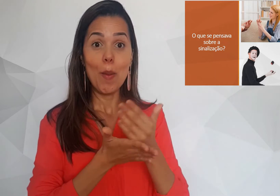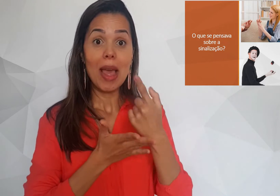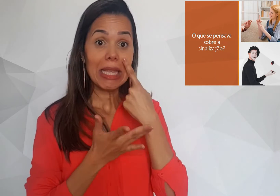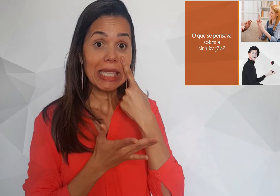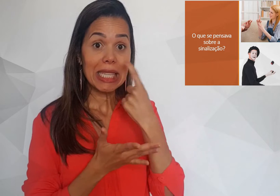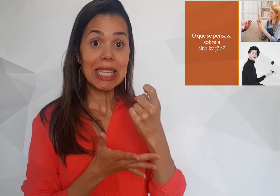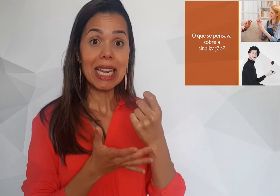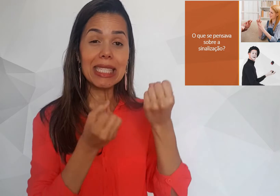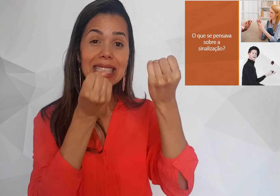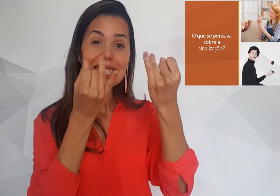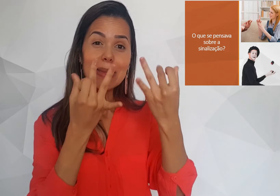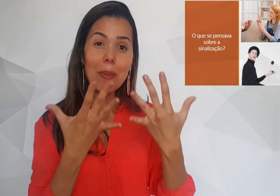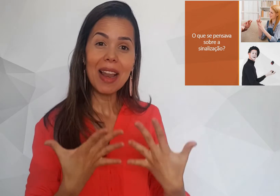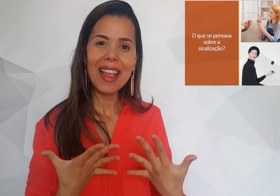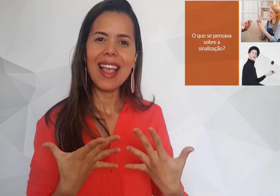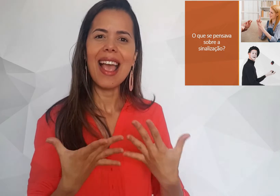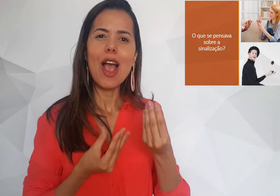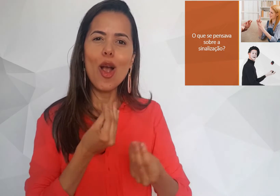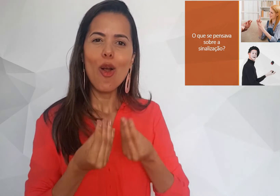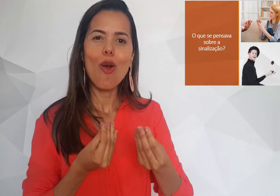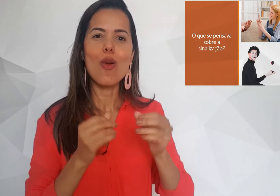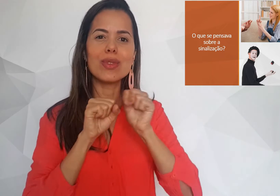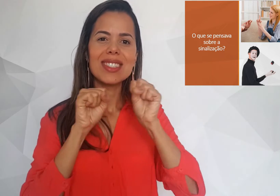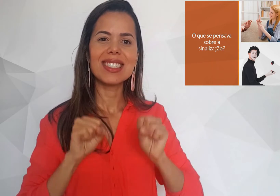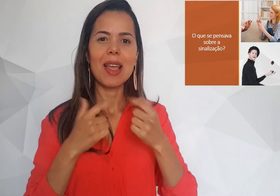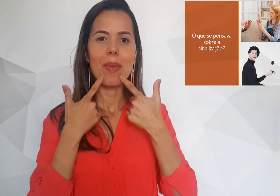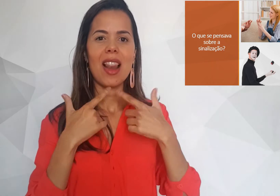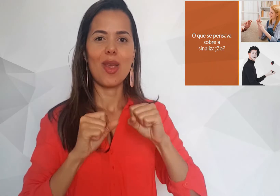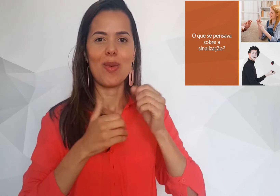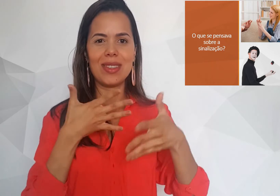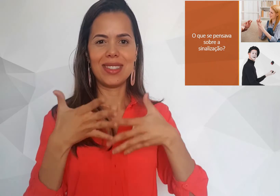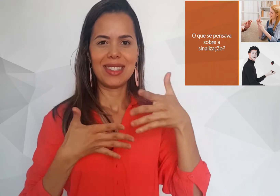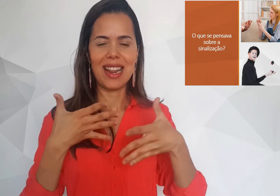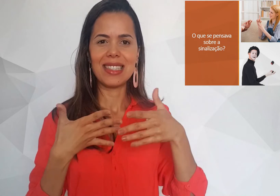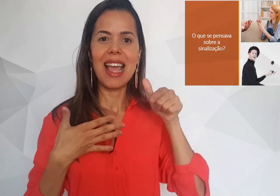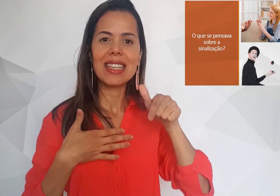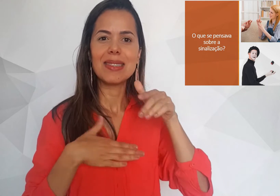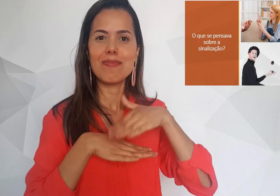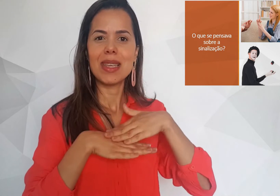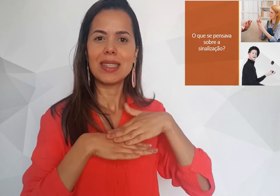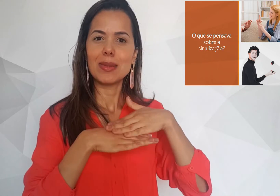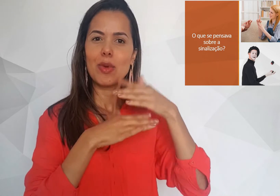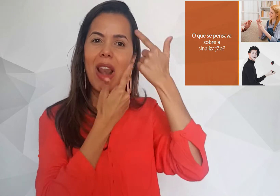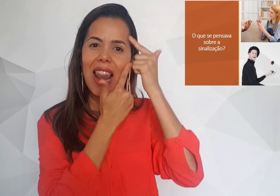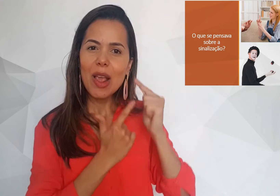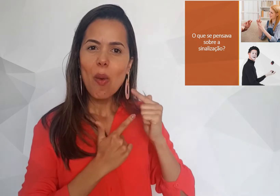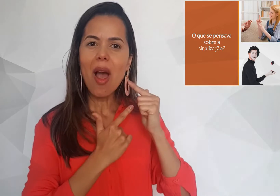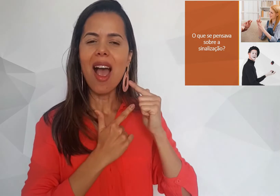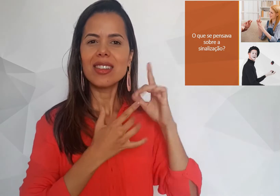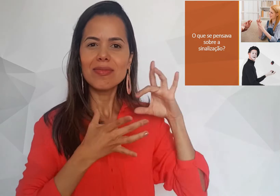inaugura-se aí o interesse em descrever esse sistema linguístico, esse modo expressivo da capacidade da